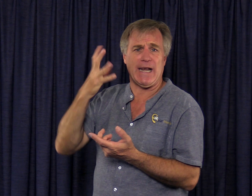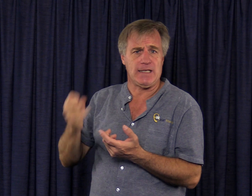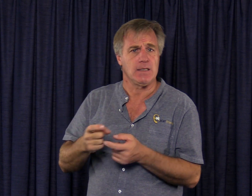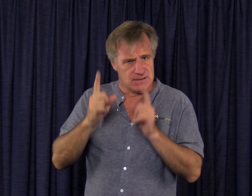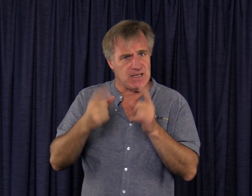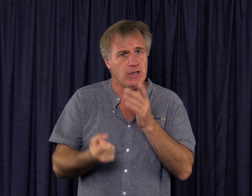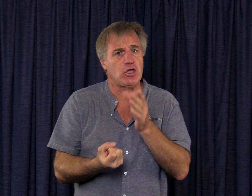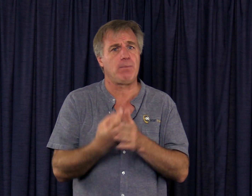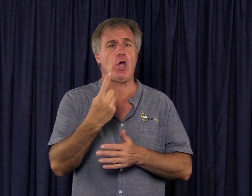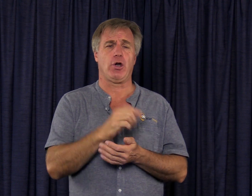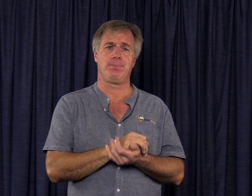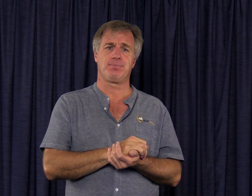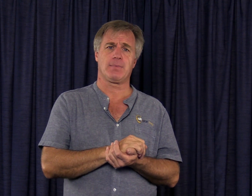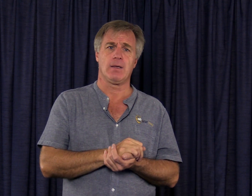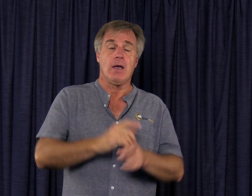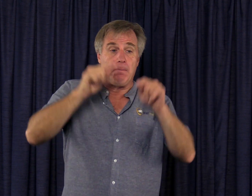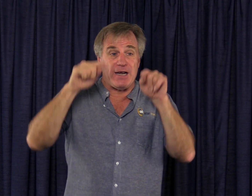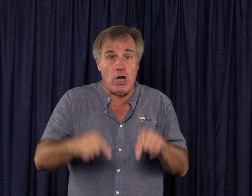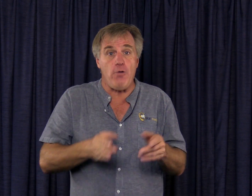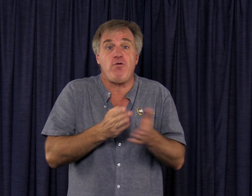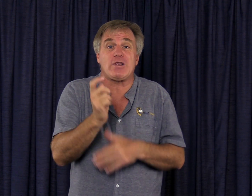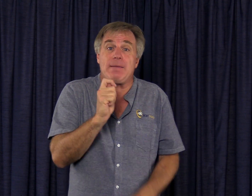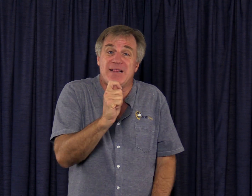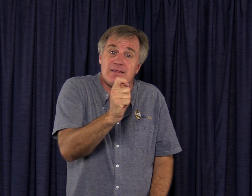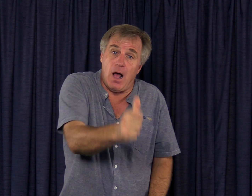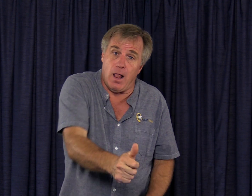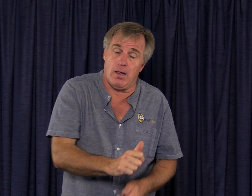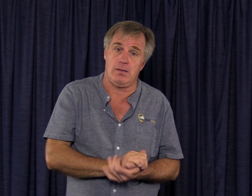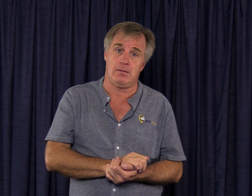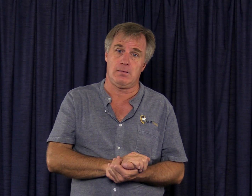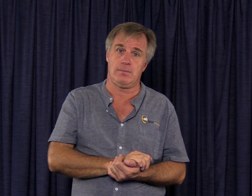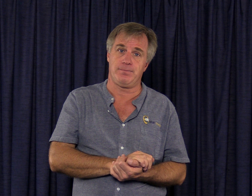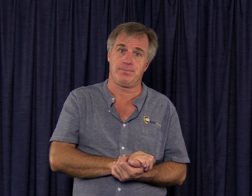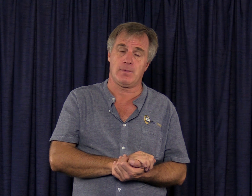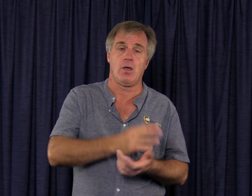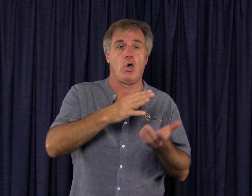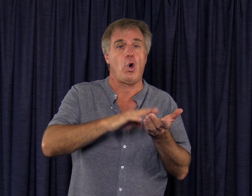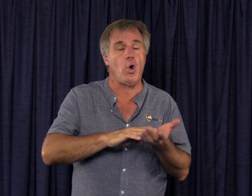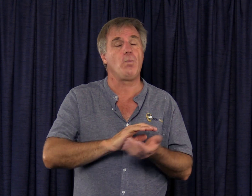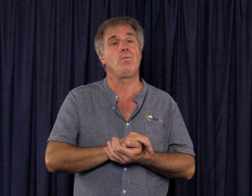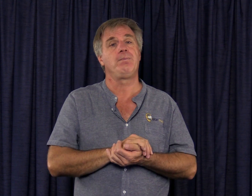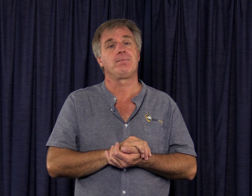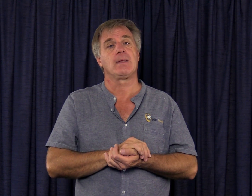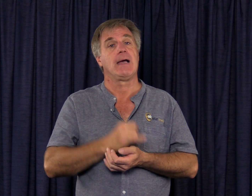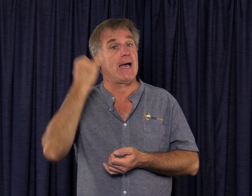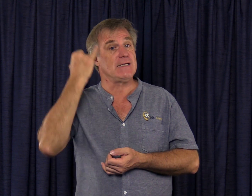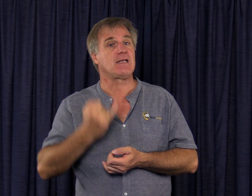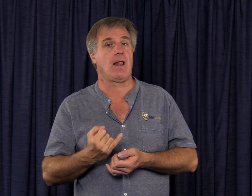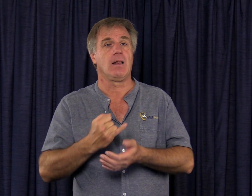het, sal dit gebeur. Maar nou word hy betaal om Israel